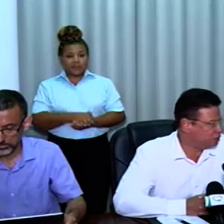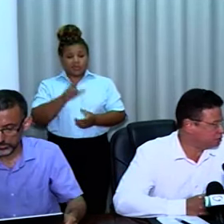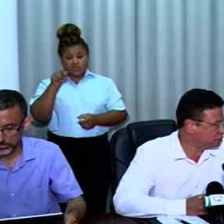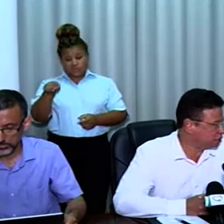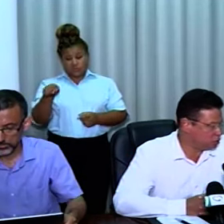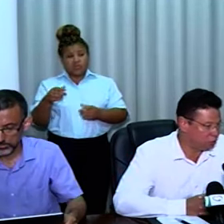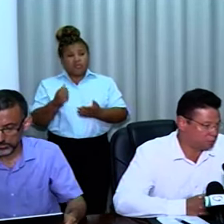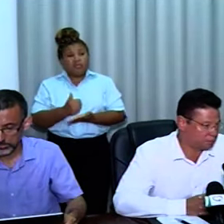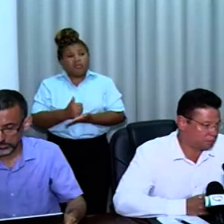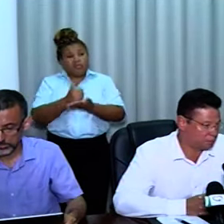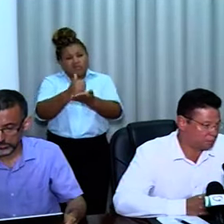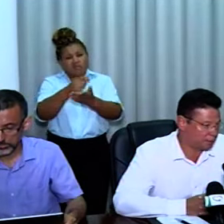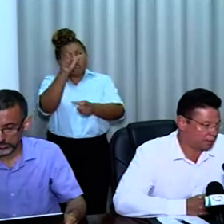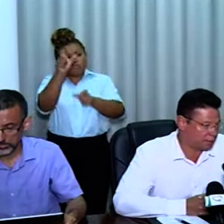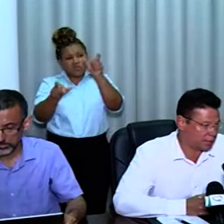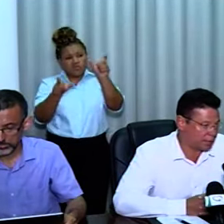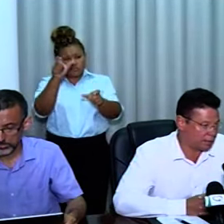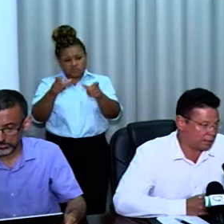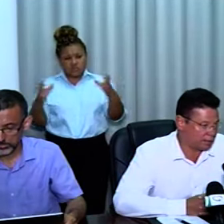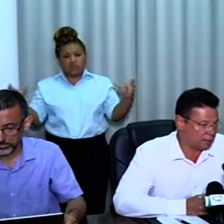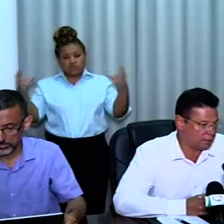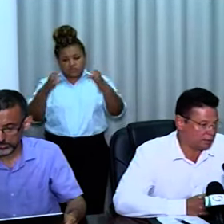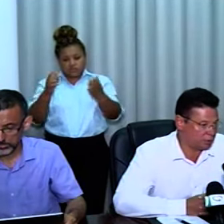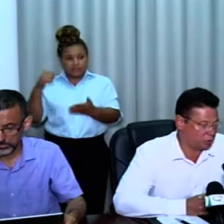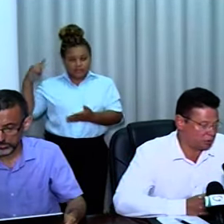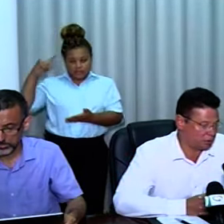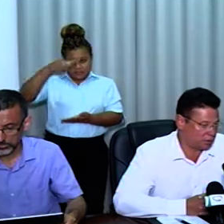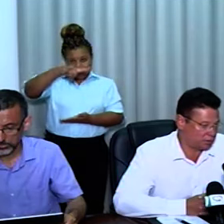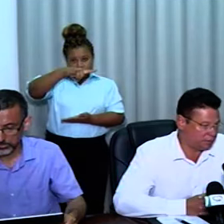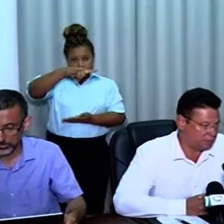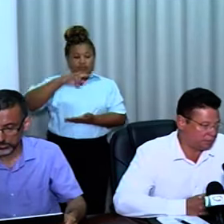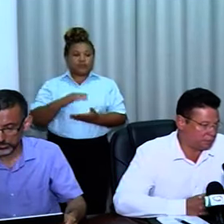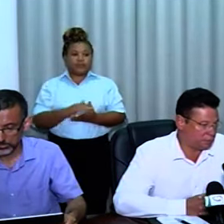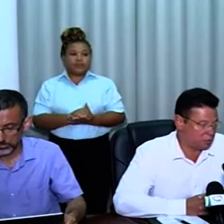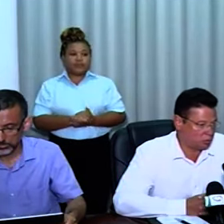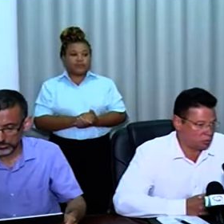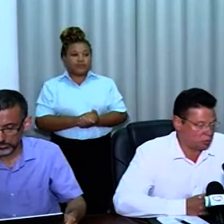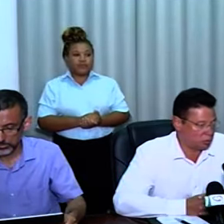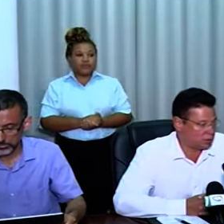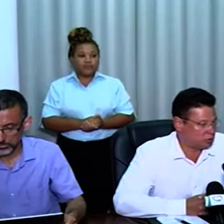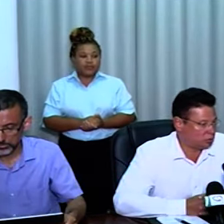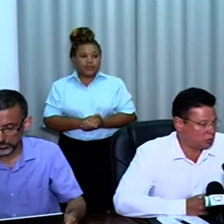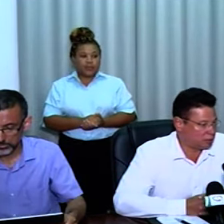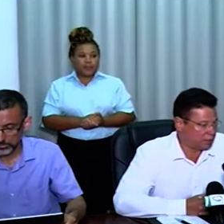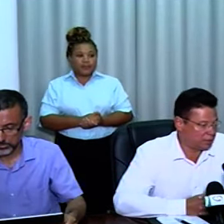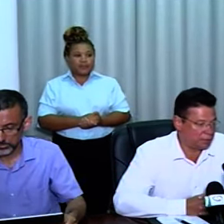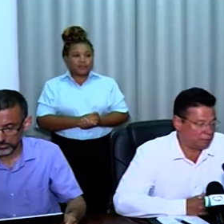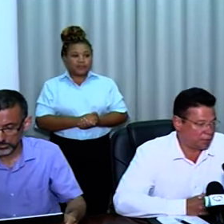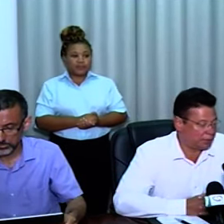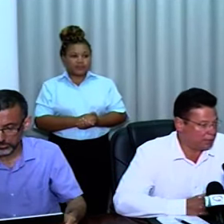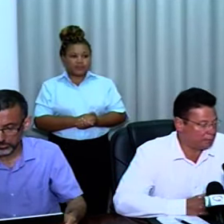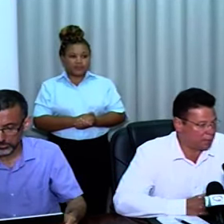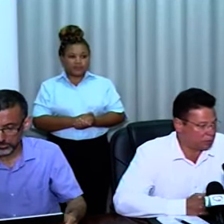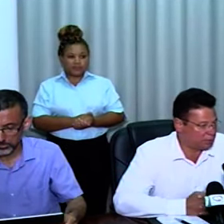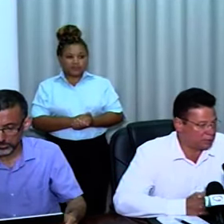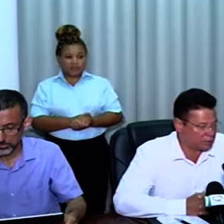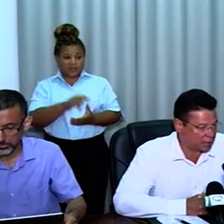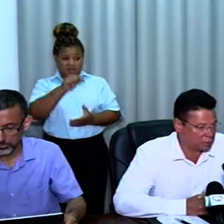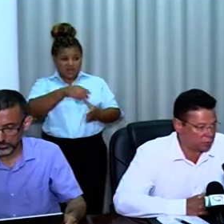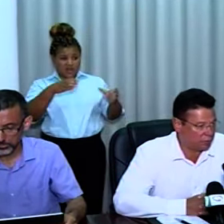avec différentes sections, sa operation team. sur la section logistique, planning,